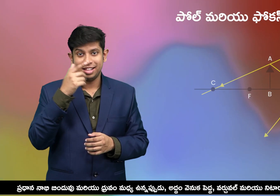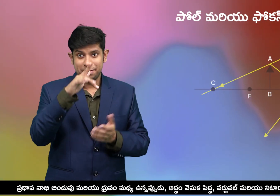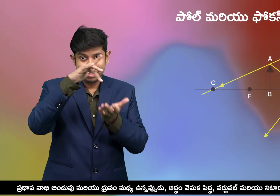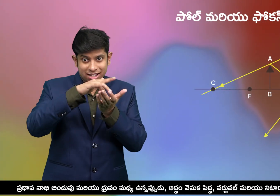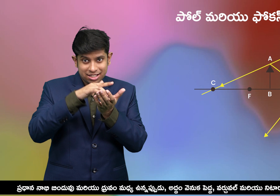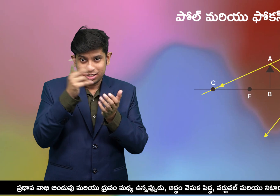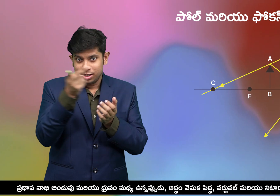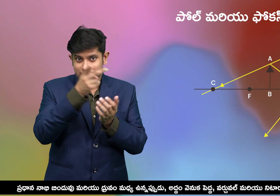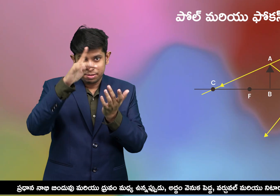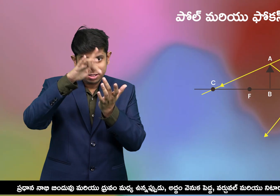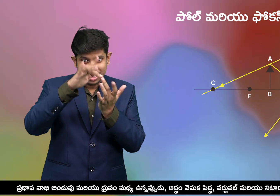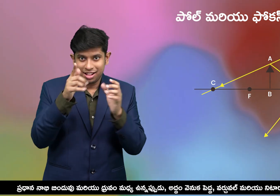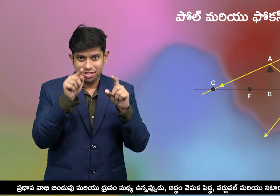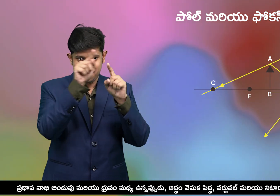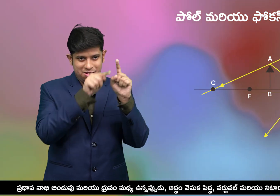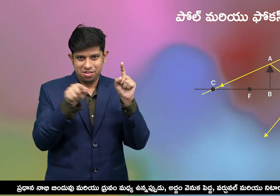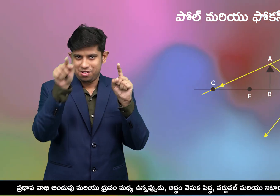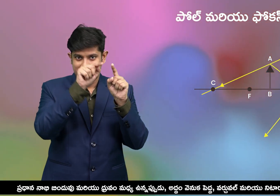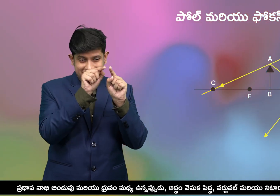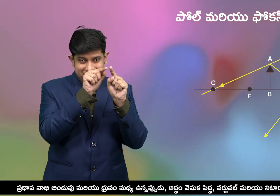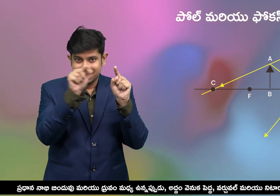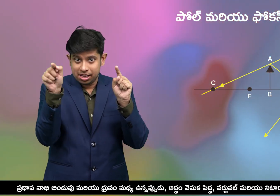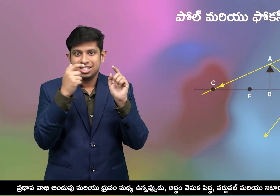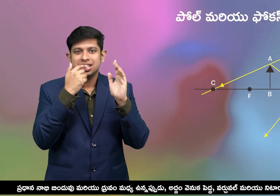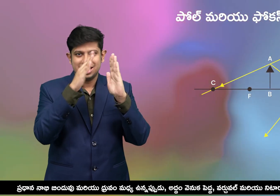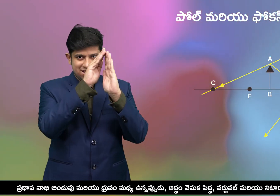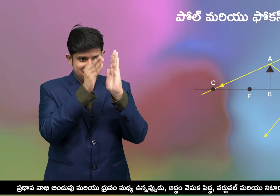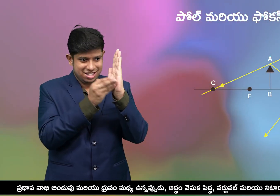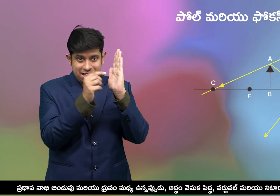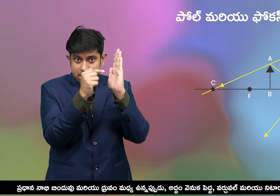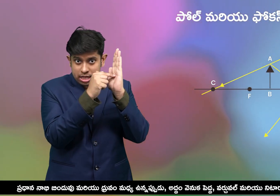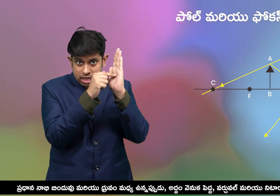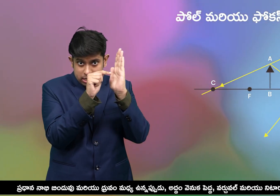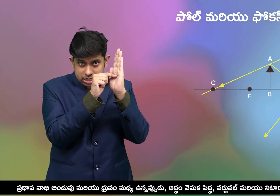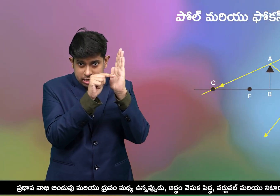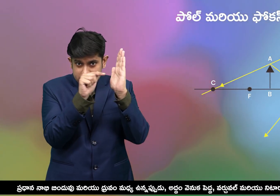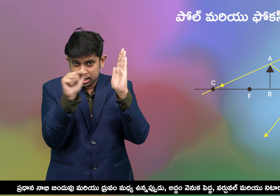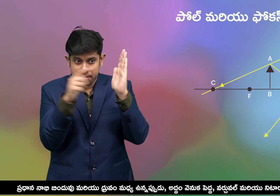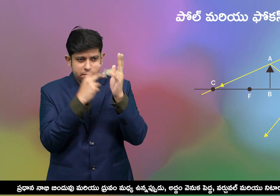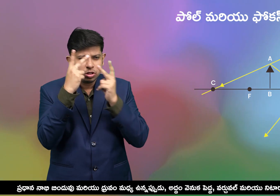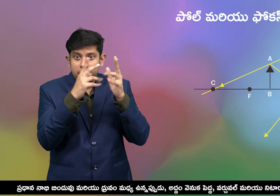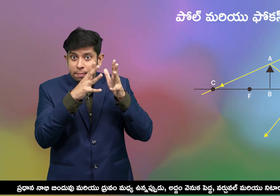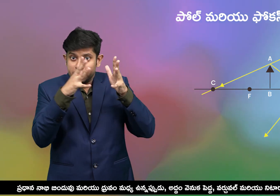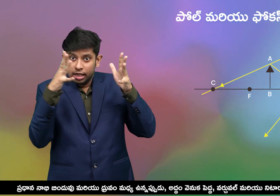ప్రధాన నాభి బిందువు మరియు ఫోల్ మధ్య ఉన్నప్పుడు అద్దం వెనుక వద్ద వర్చువల్ మరియు నిటారుగా ఉండే